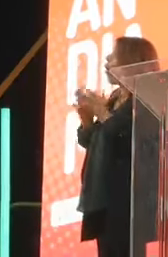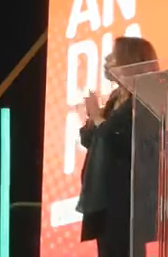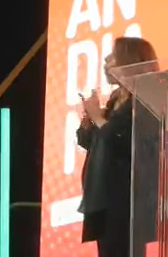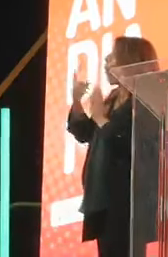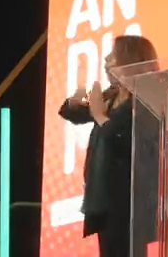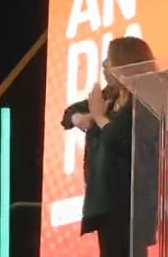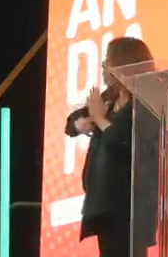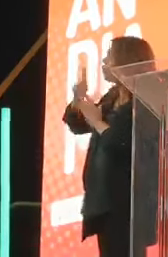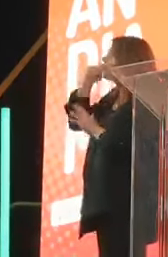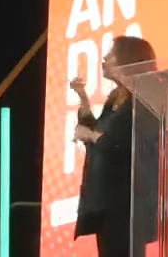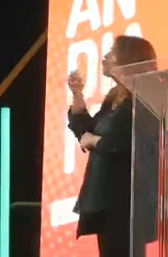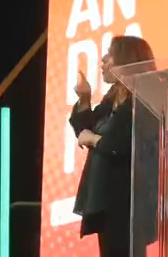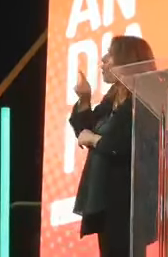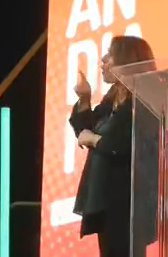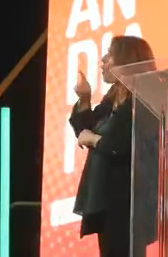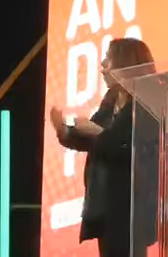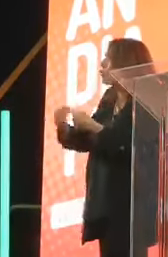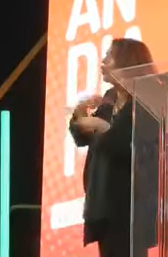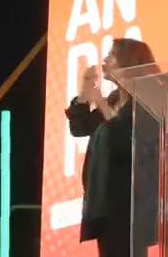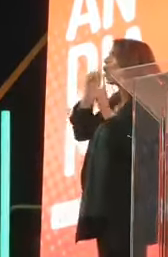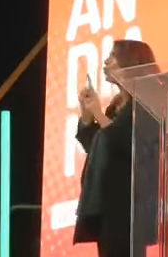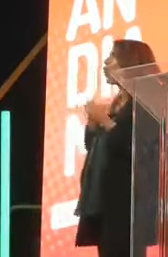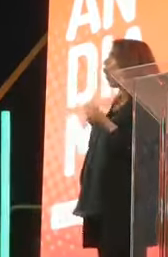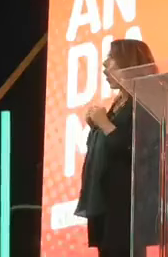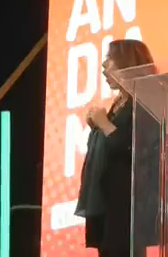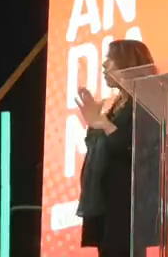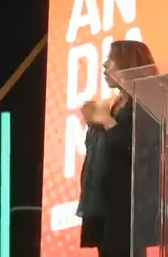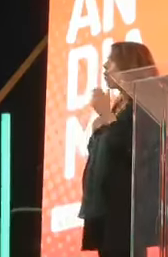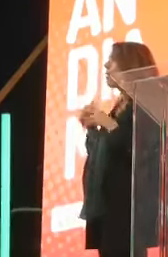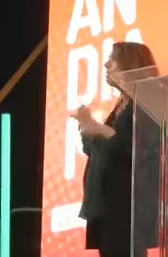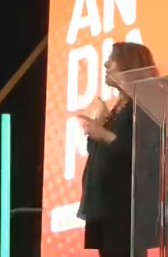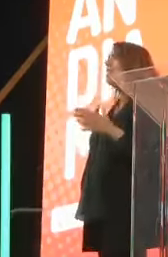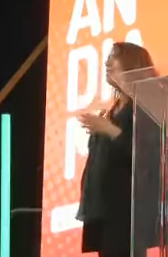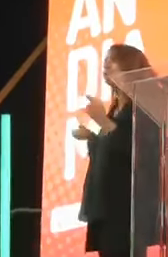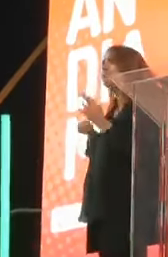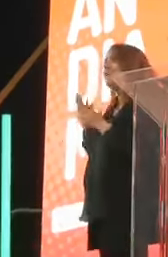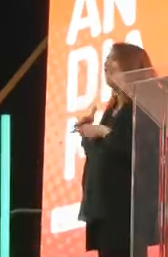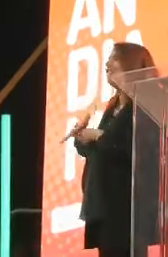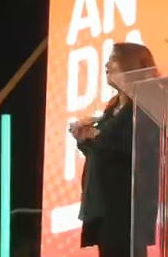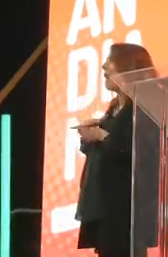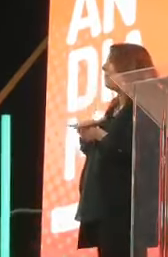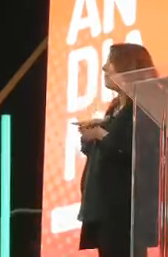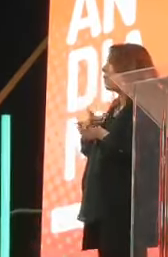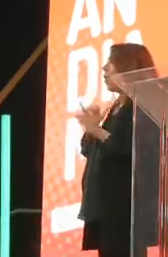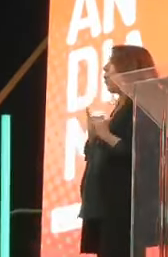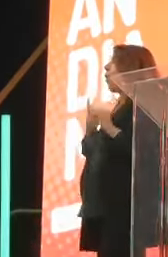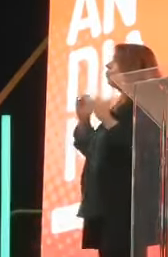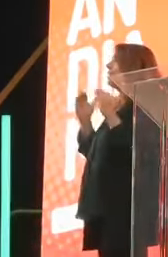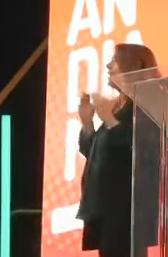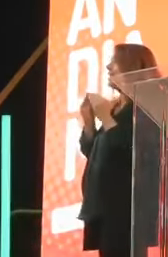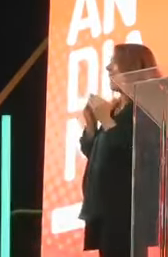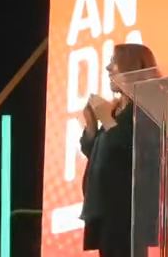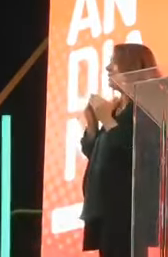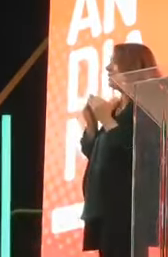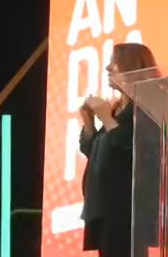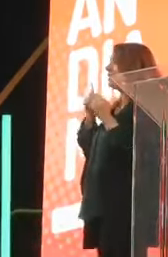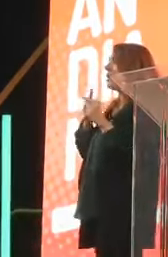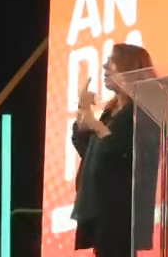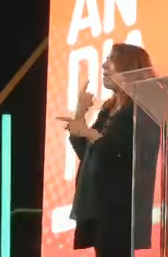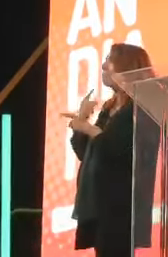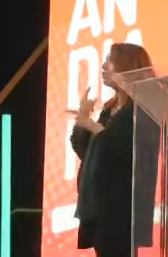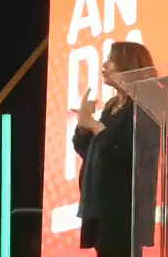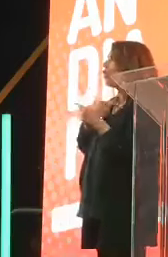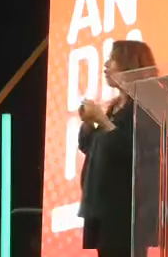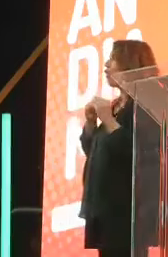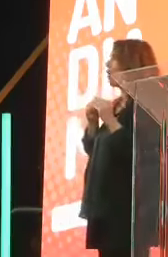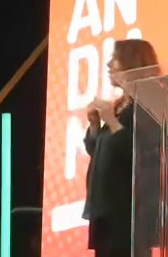se ce l'avrai il giorno dopo, come fai? Costruirti una famiglia, uscire di casa con questi bisogni negli occhi, noi dobbiamo